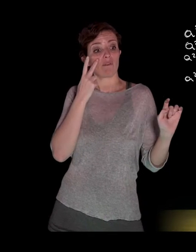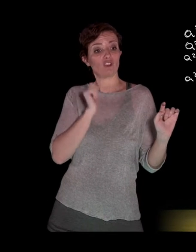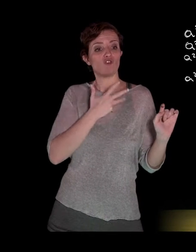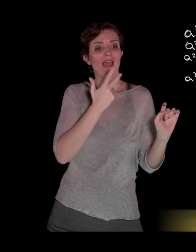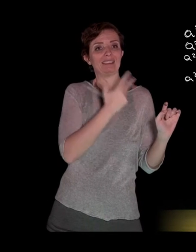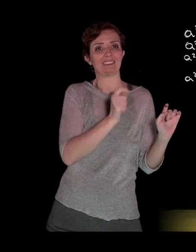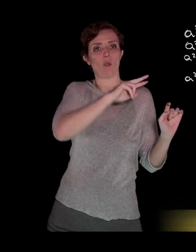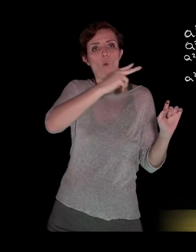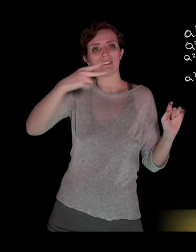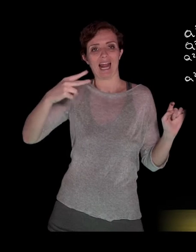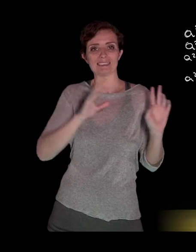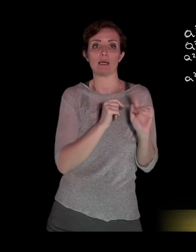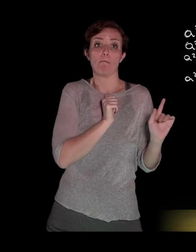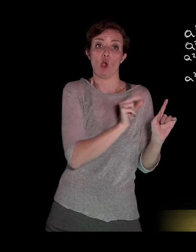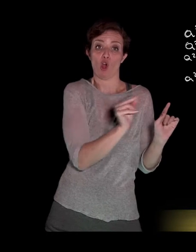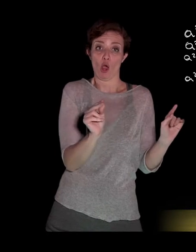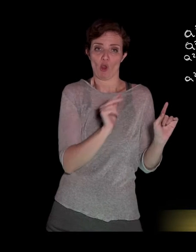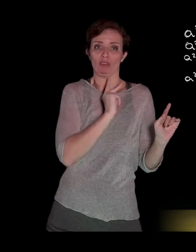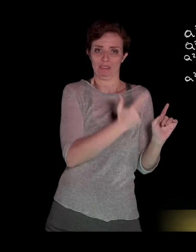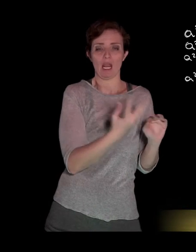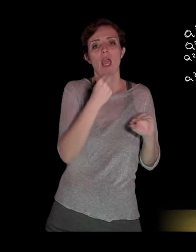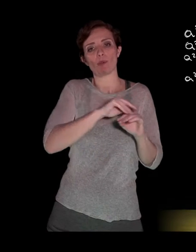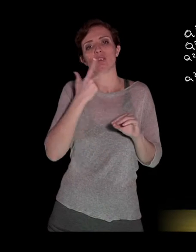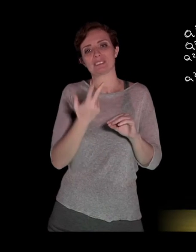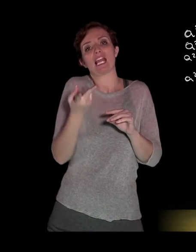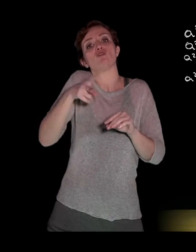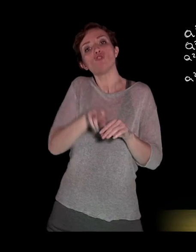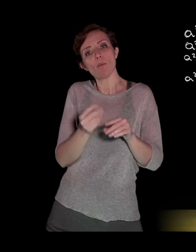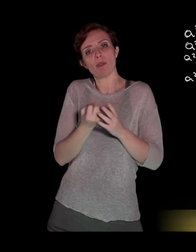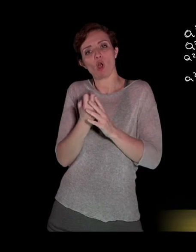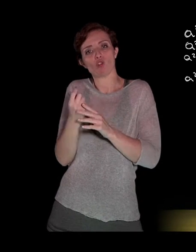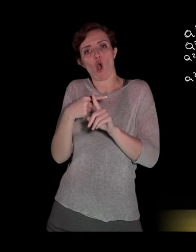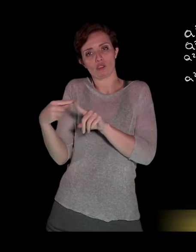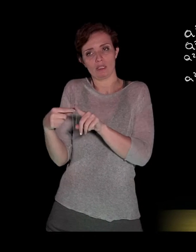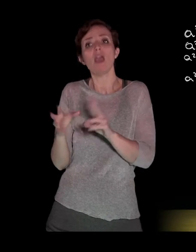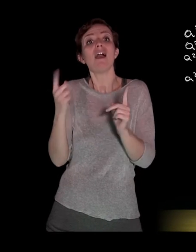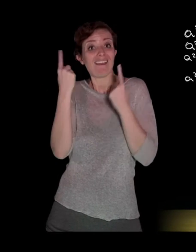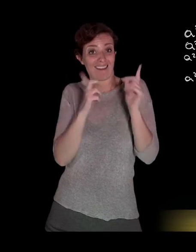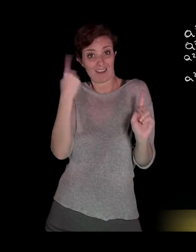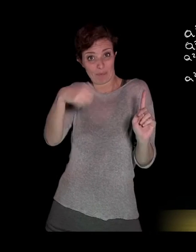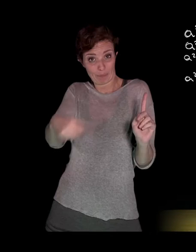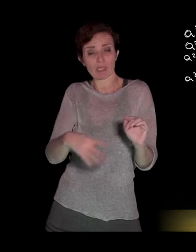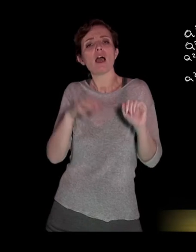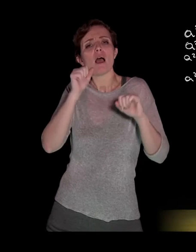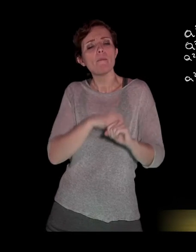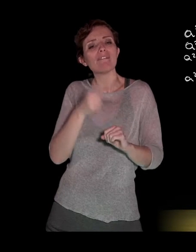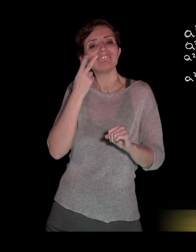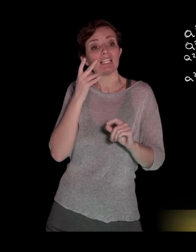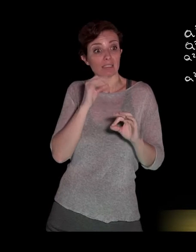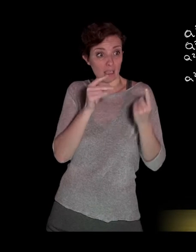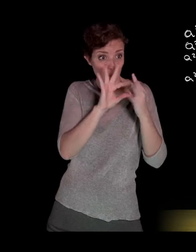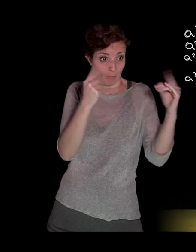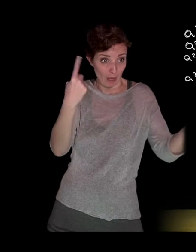monomio e tre doppi prodotti allora in questo caso è possibile verificare se questo polinomio possa essere